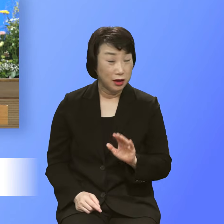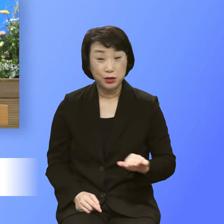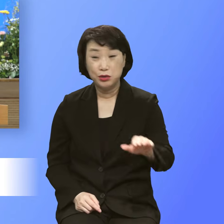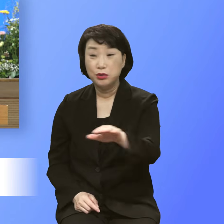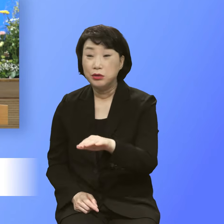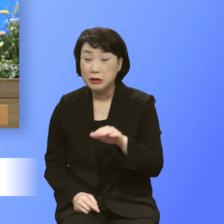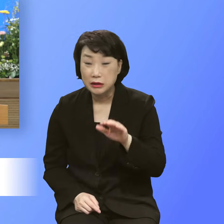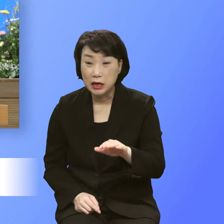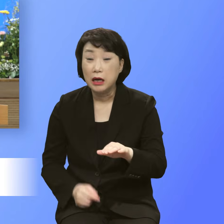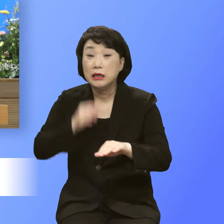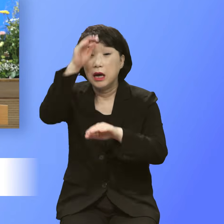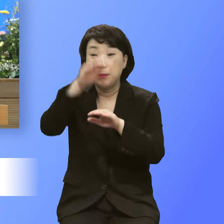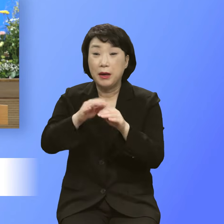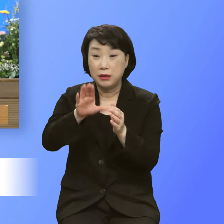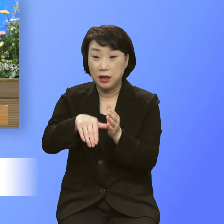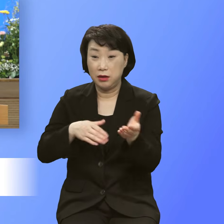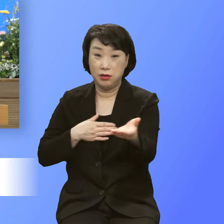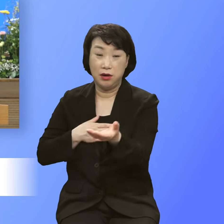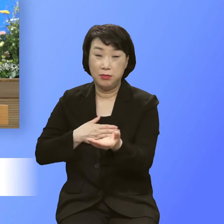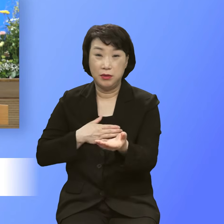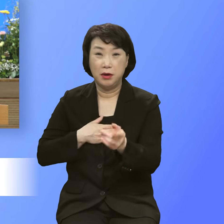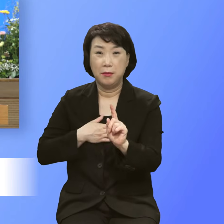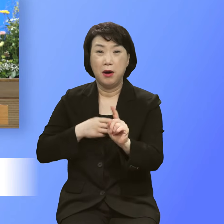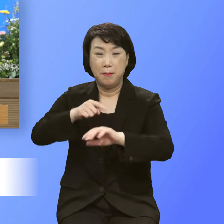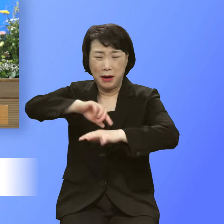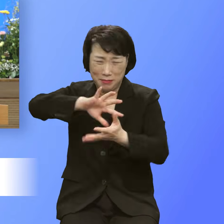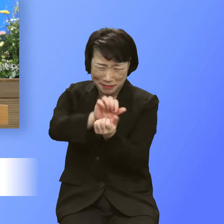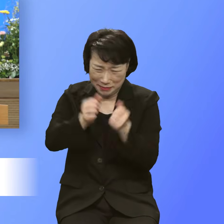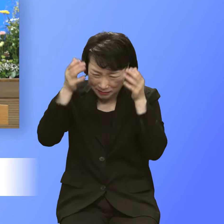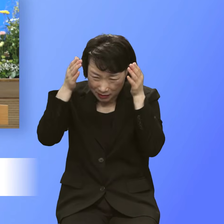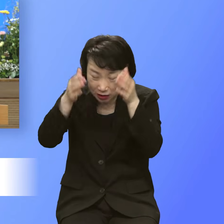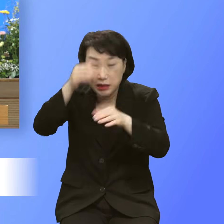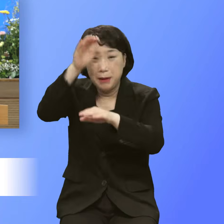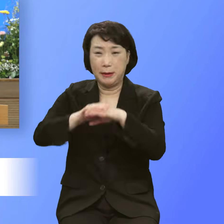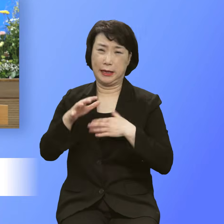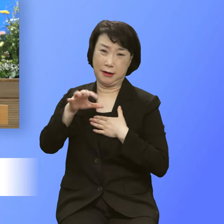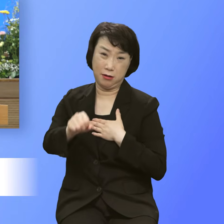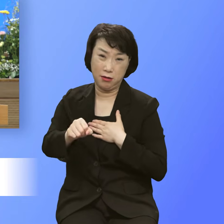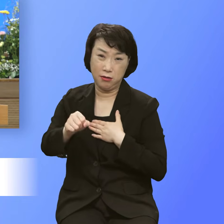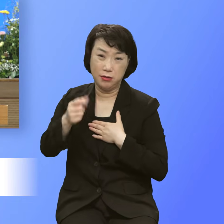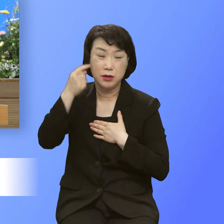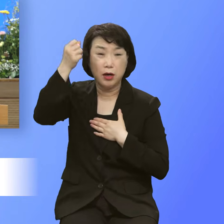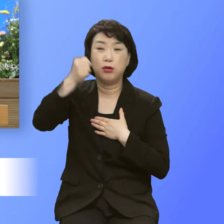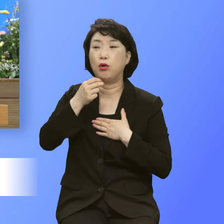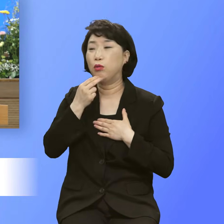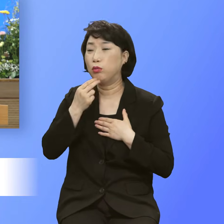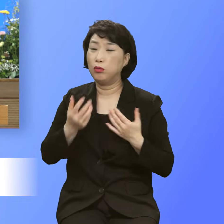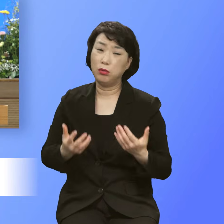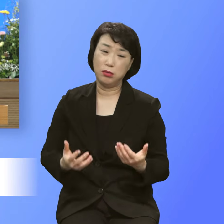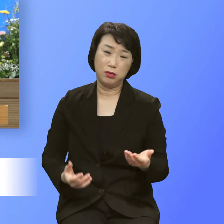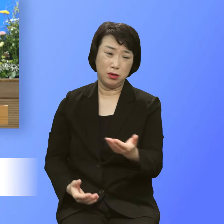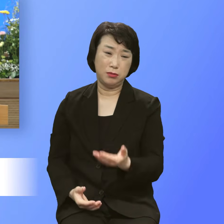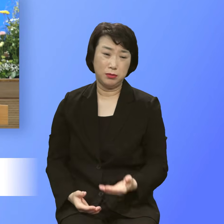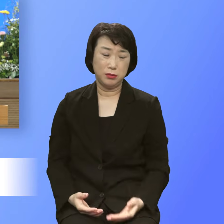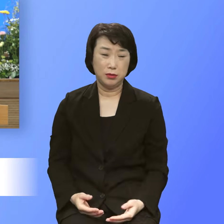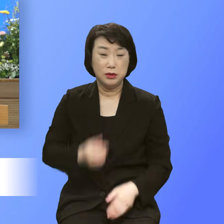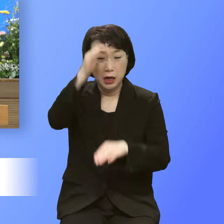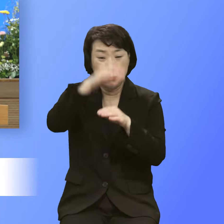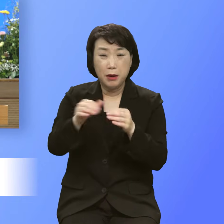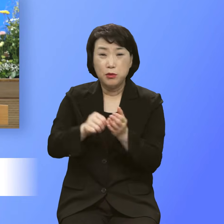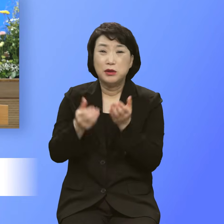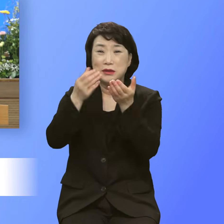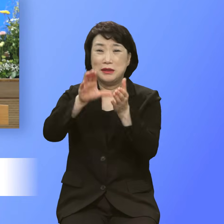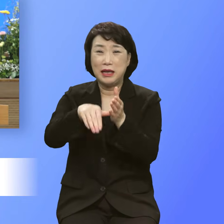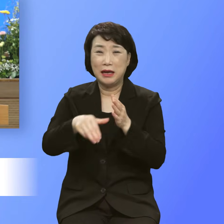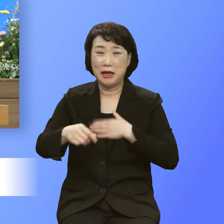우리는 왜 예배를 드릴 때도 마음을 쏟아서 예배가 내 것이라고 생각하지 않을까? 왜 예물을 드릴